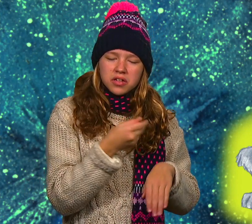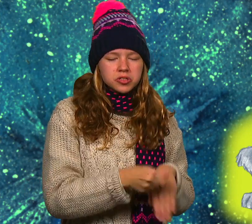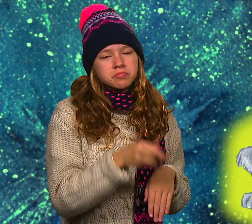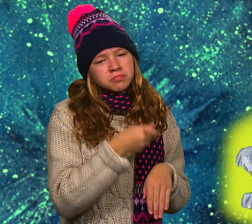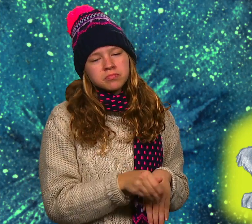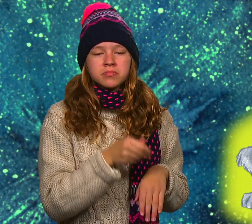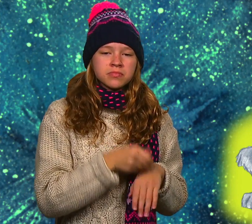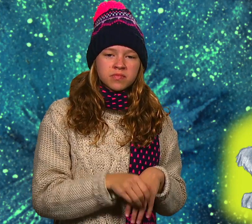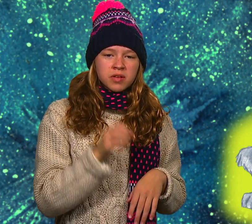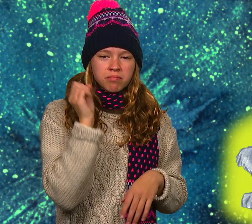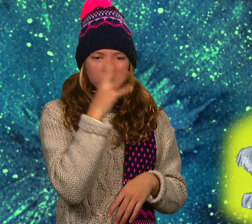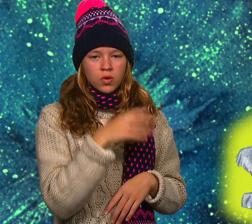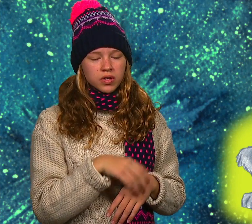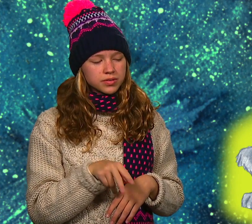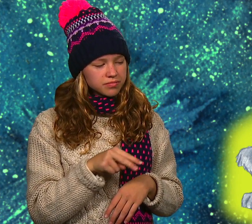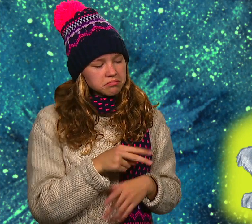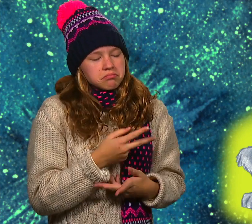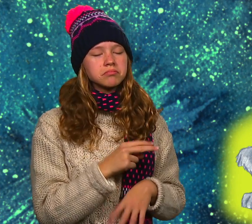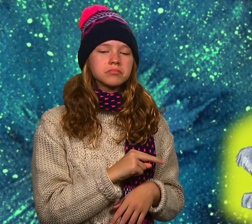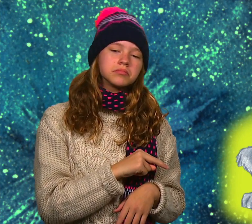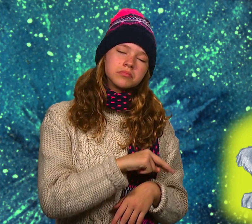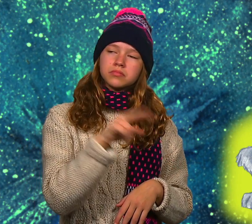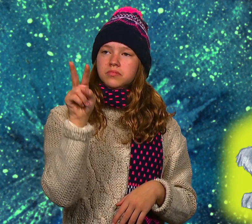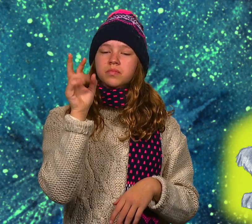Yoga-Übung. Sie möchte nicht gestört werden.